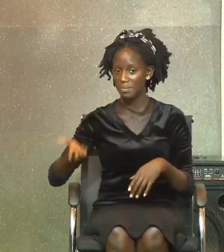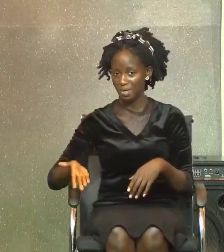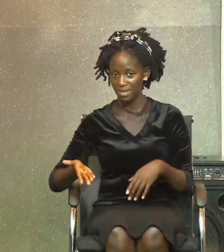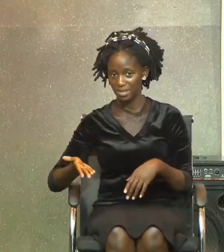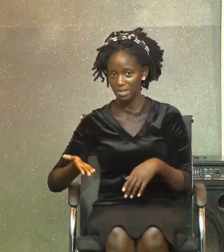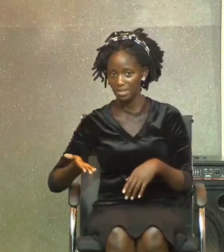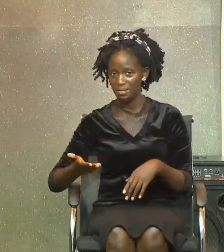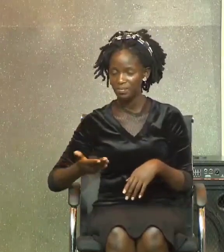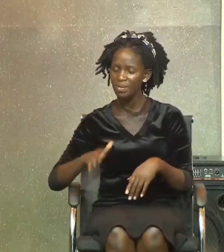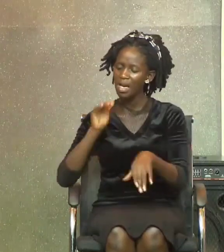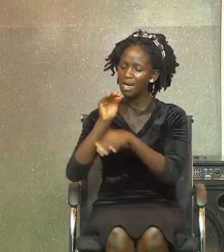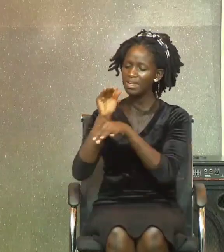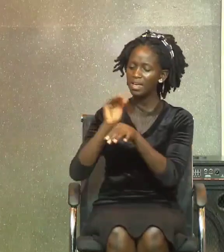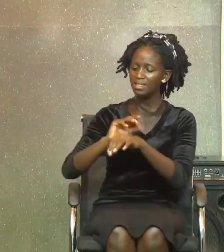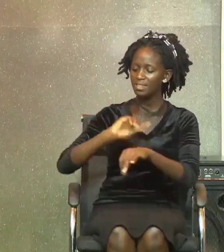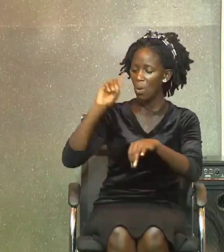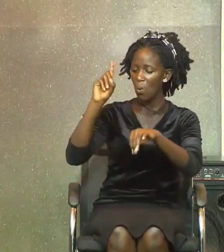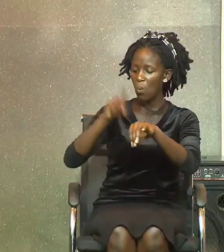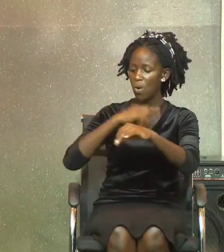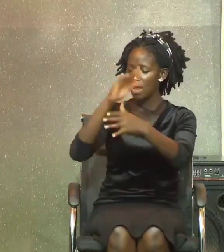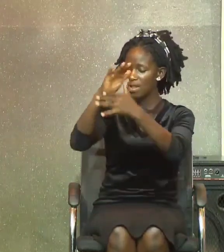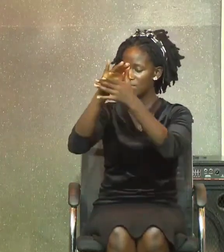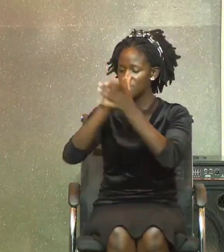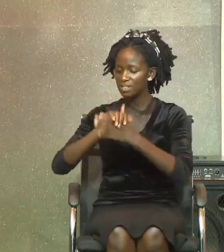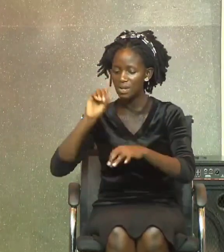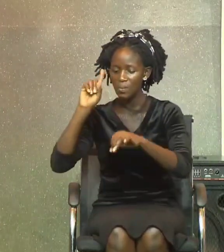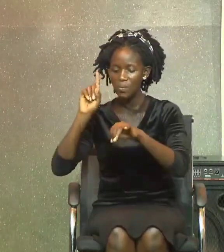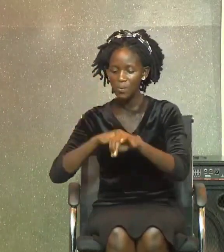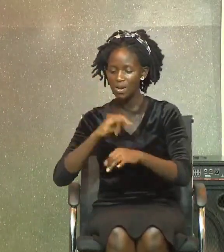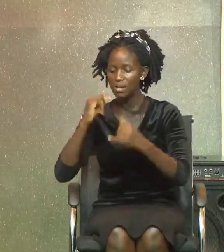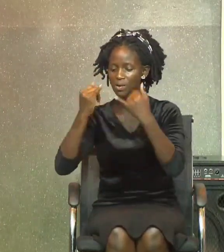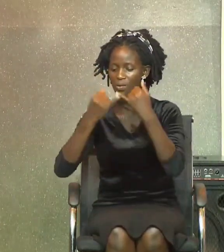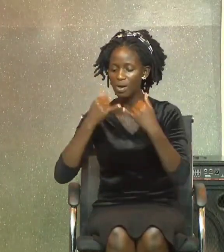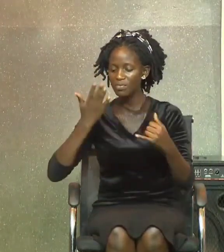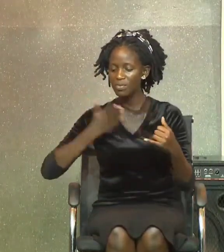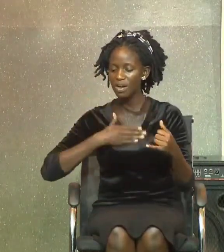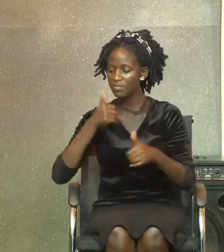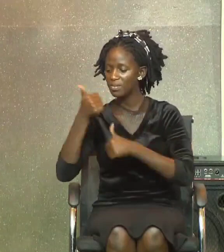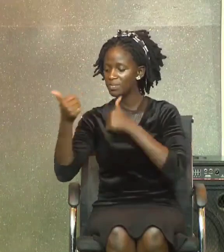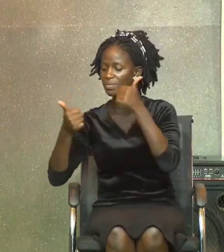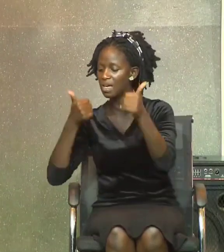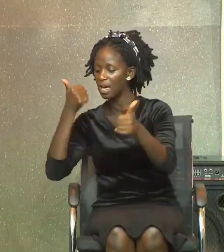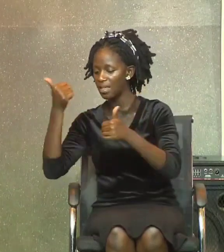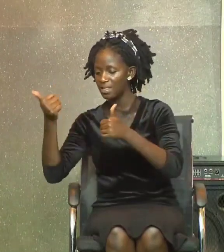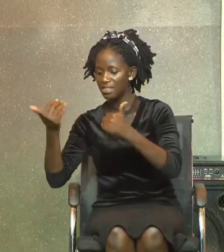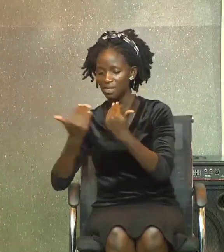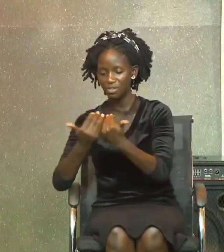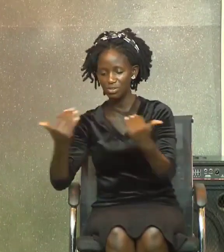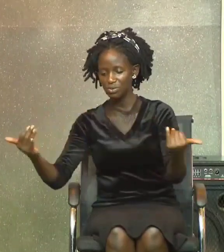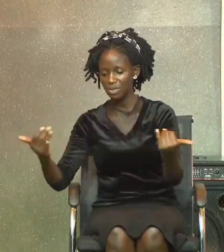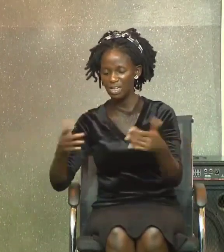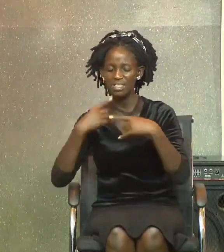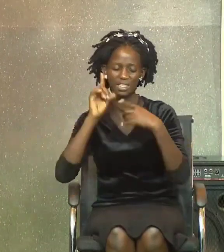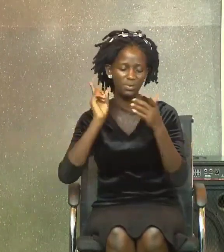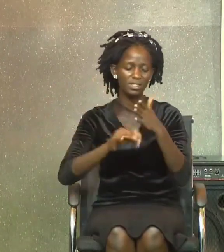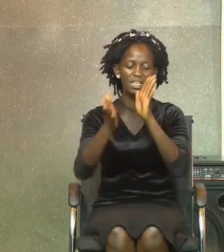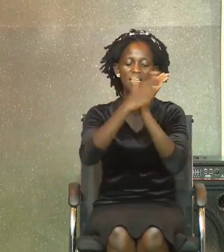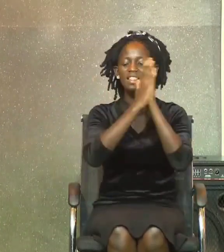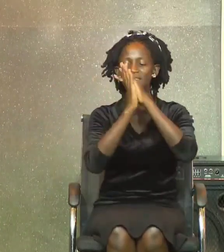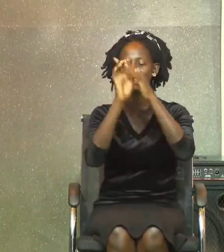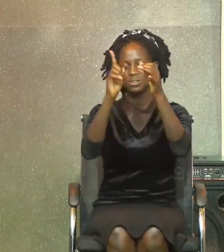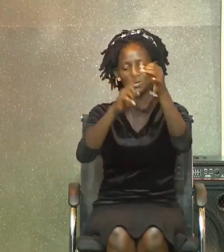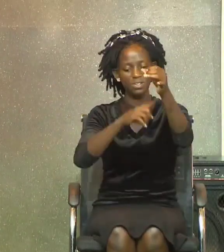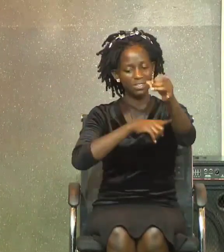mwagenda okufumbiriganwa ng'omukyala ayinayo omwana tyabiwanvu naye nja bikubuulira